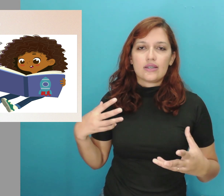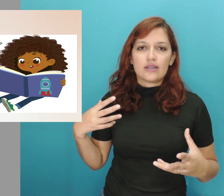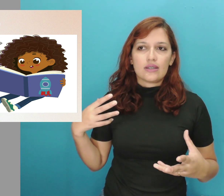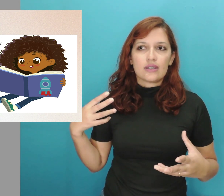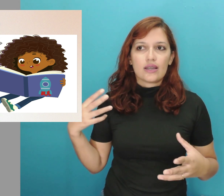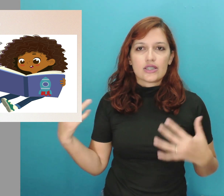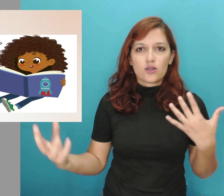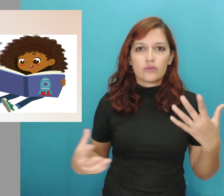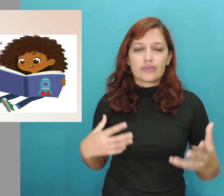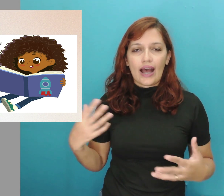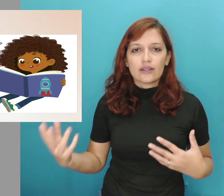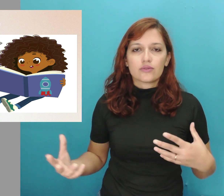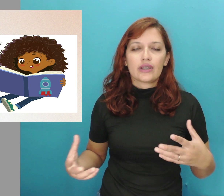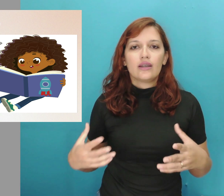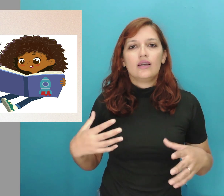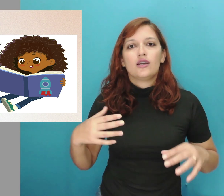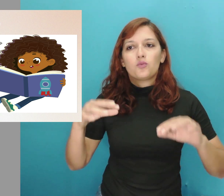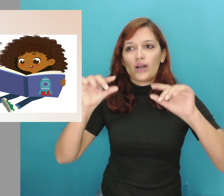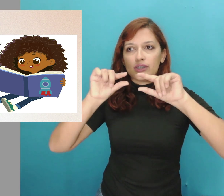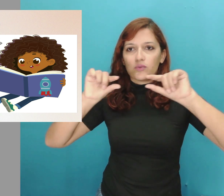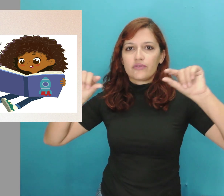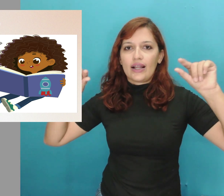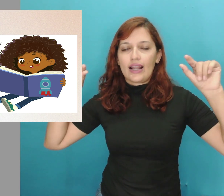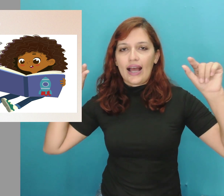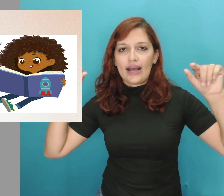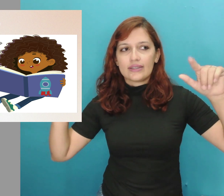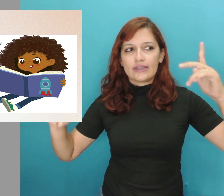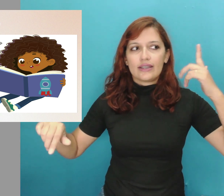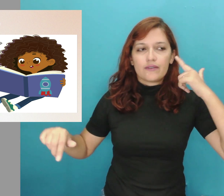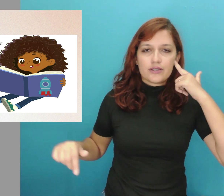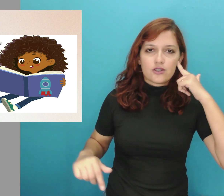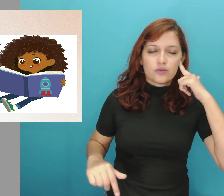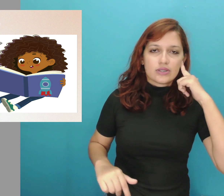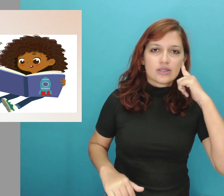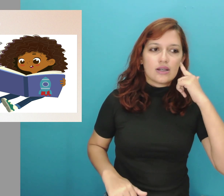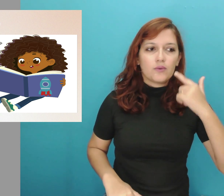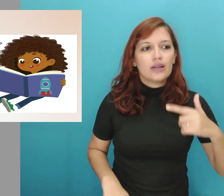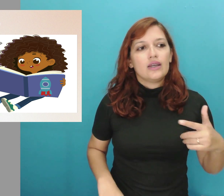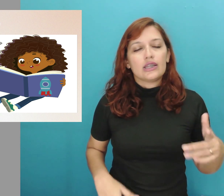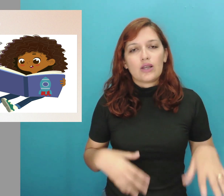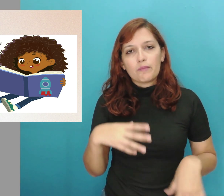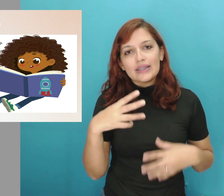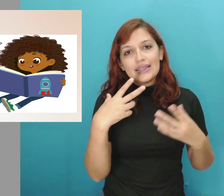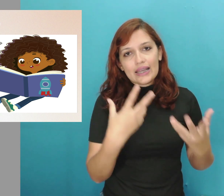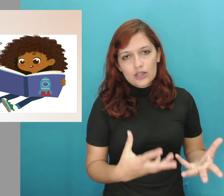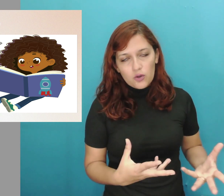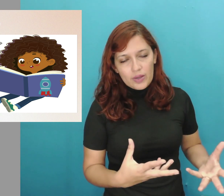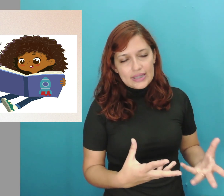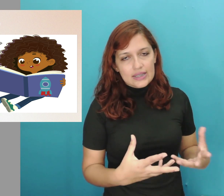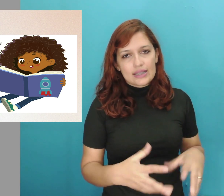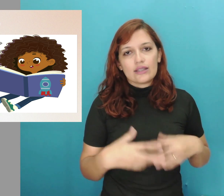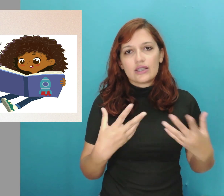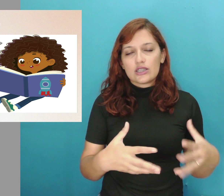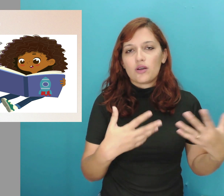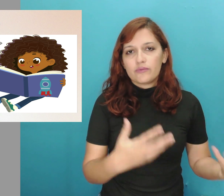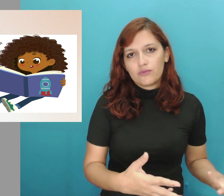esse contato, né, com a língua falada, né, através da audição, então a maneira como é ensinado tem que ser uma